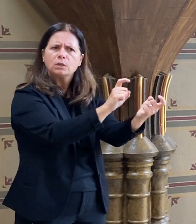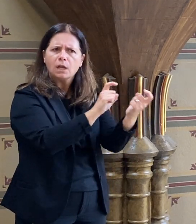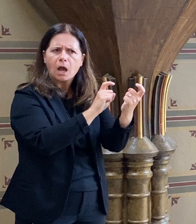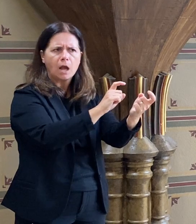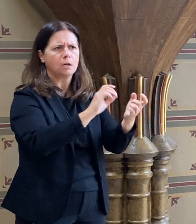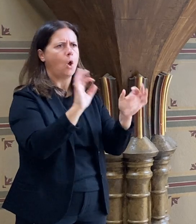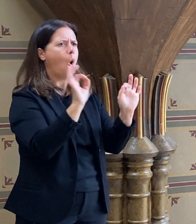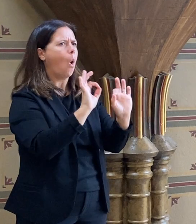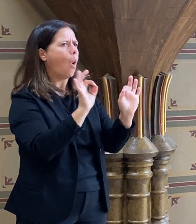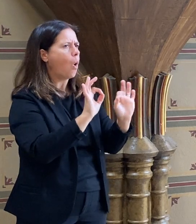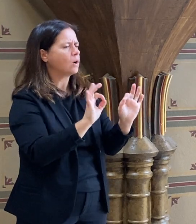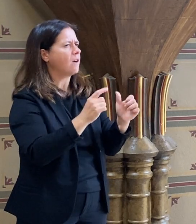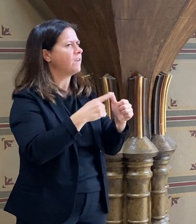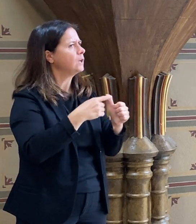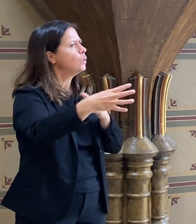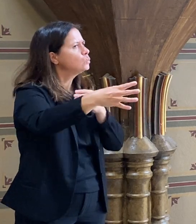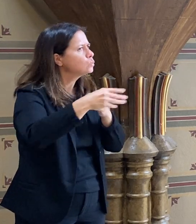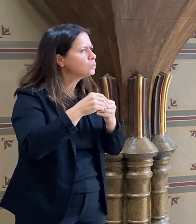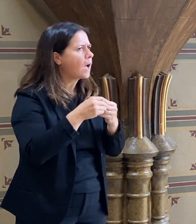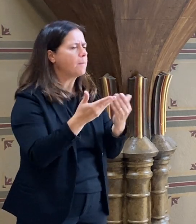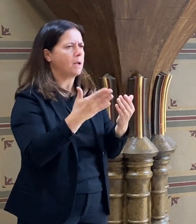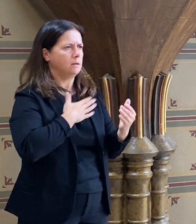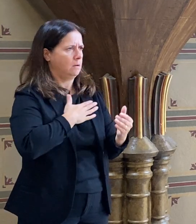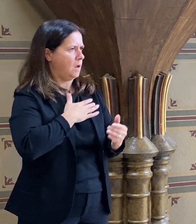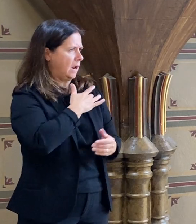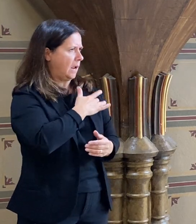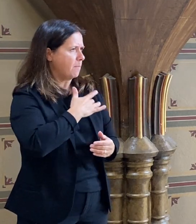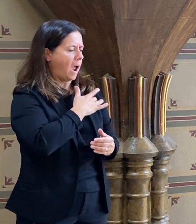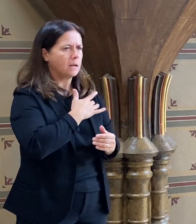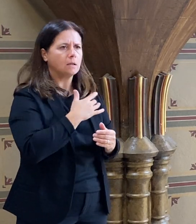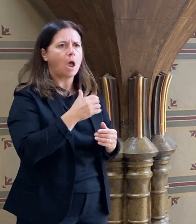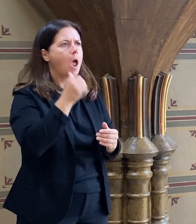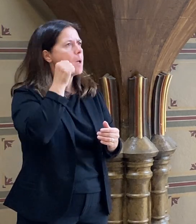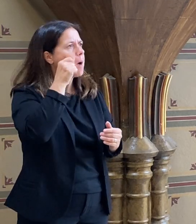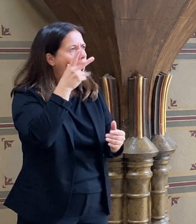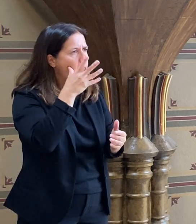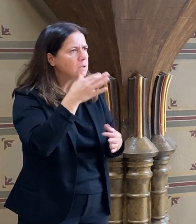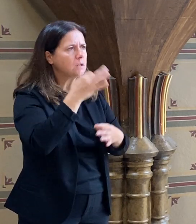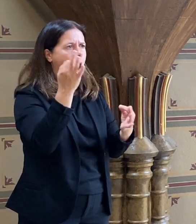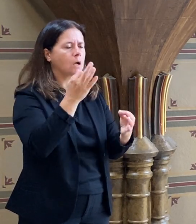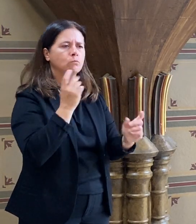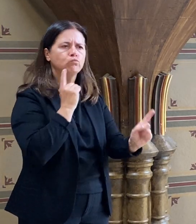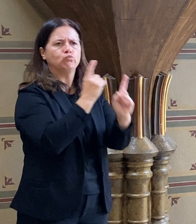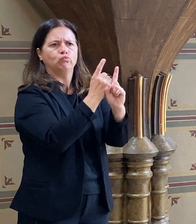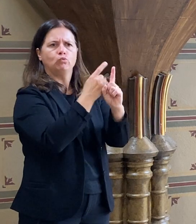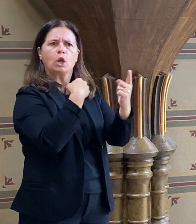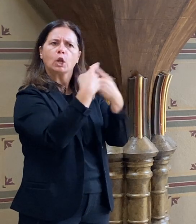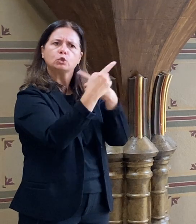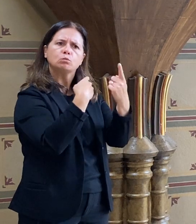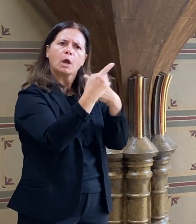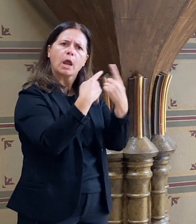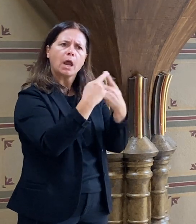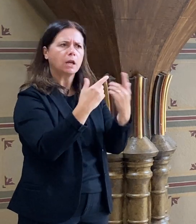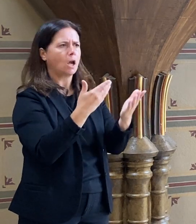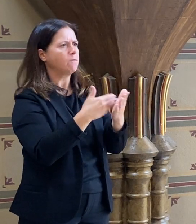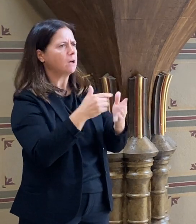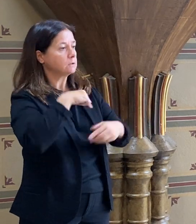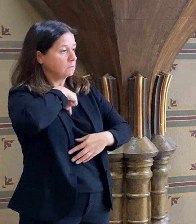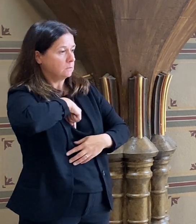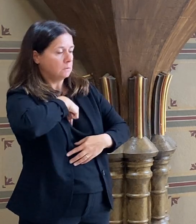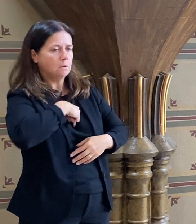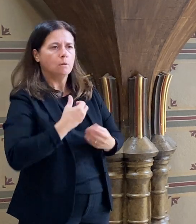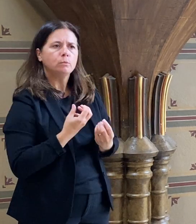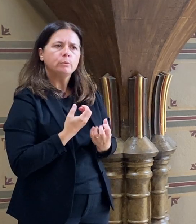oder wenn wir miteinander in unserer Gemeinde mitten im Alltag ins Gespräch kommen über das, was uns